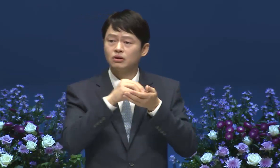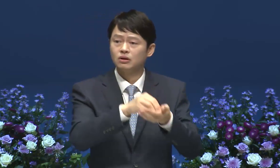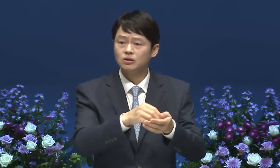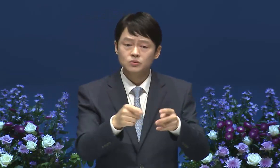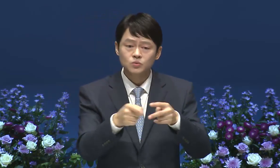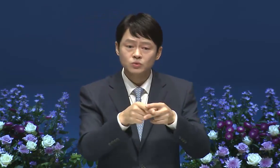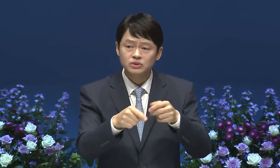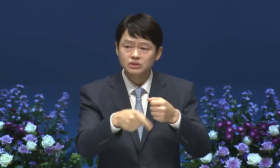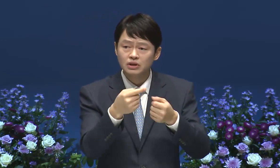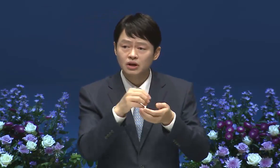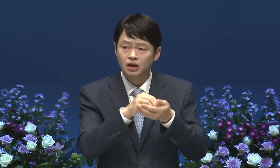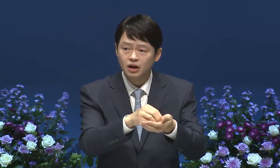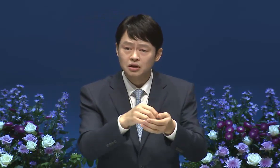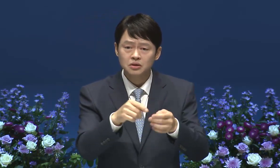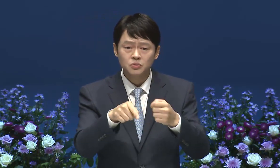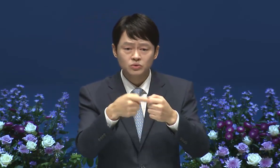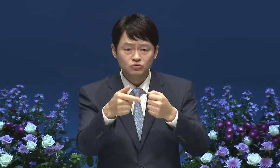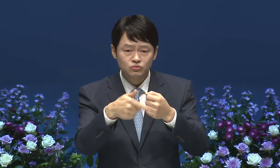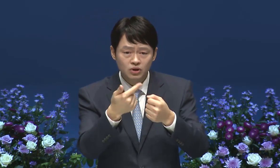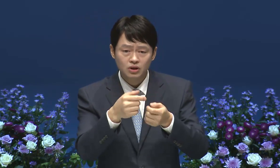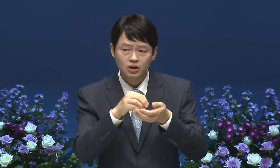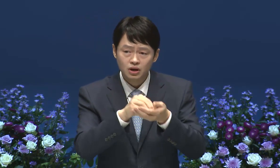또 이미 나이는 성인이 지났음에도